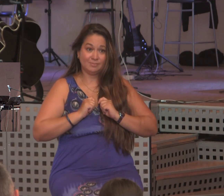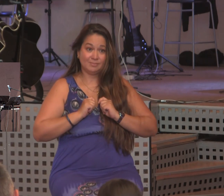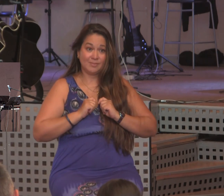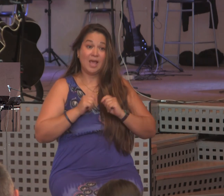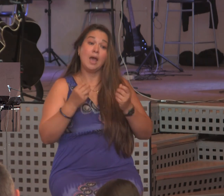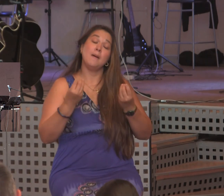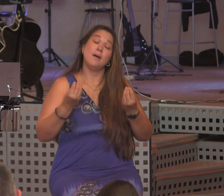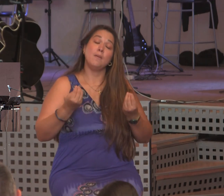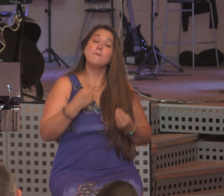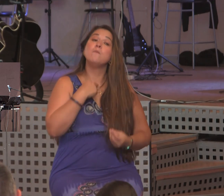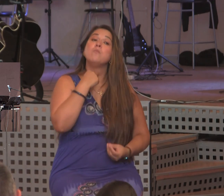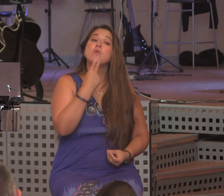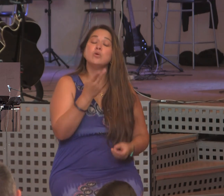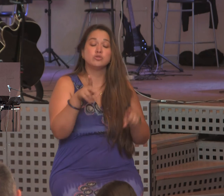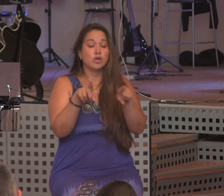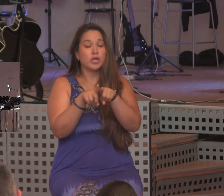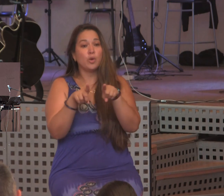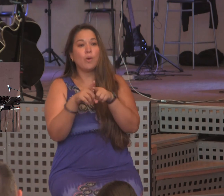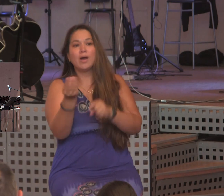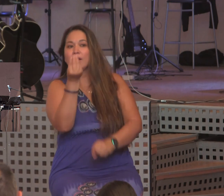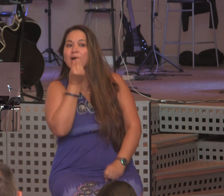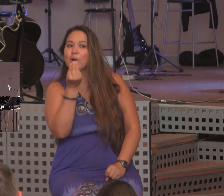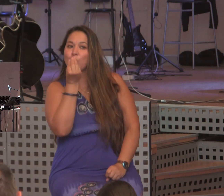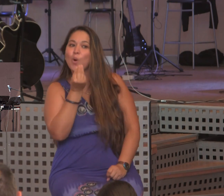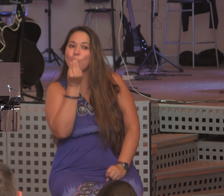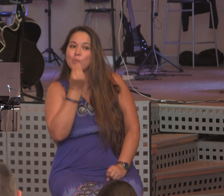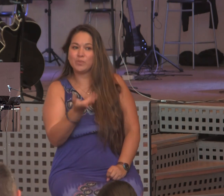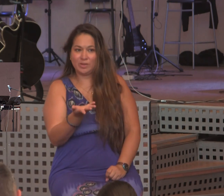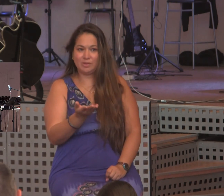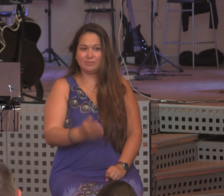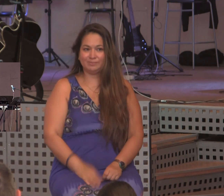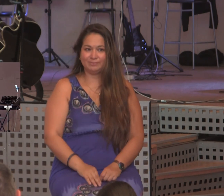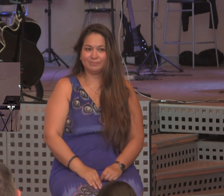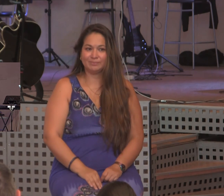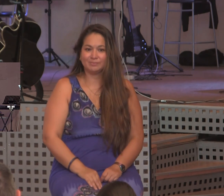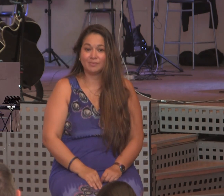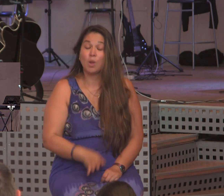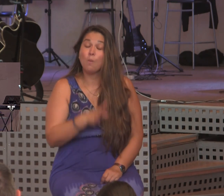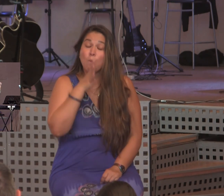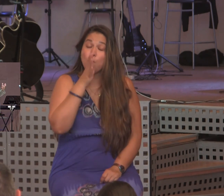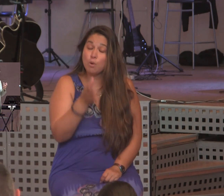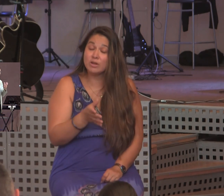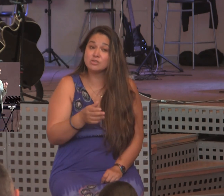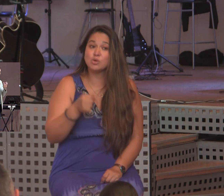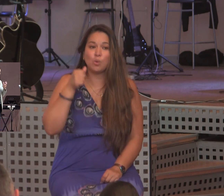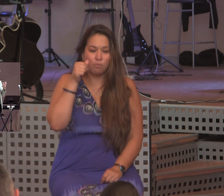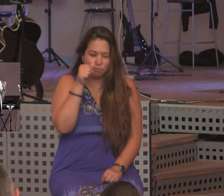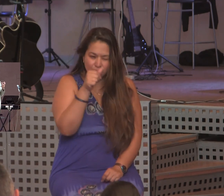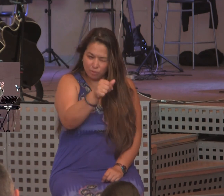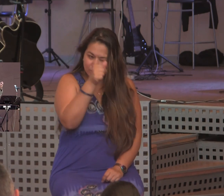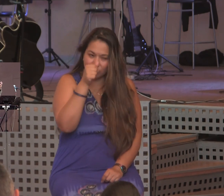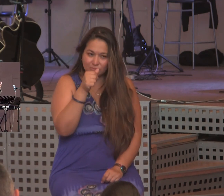tan importante poder dar al interruptor y poder oír